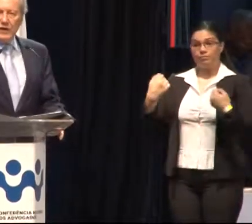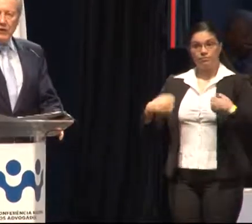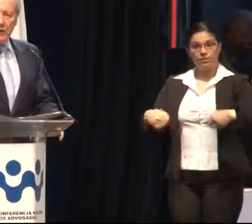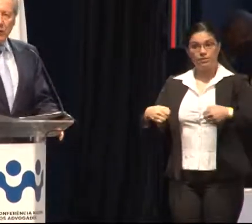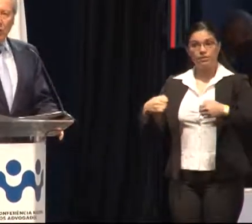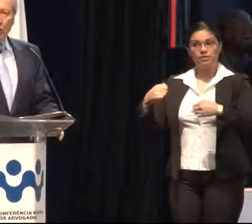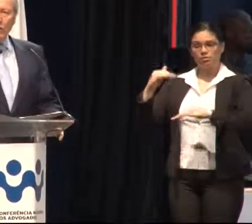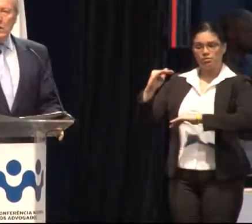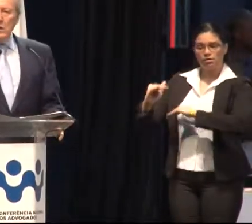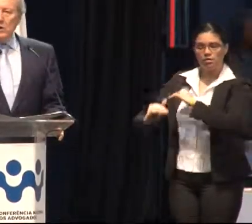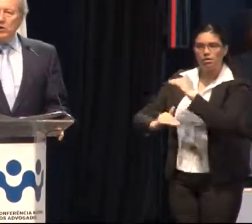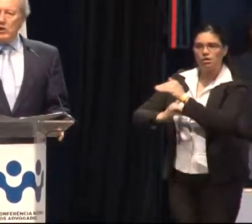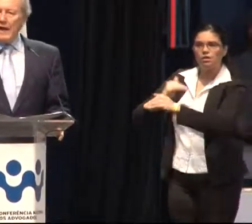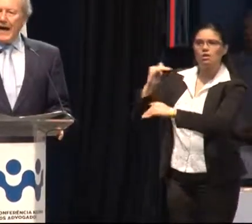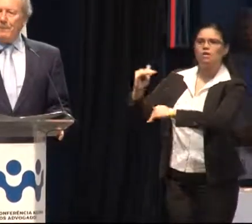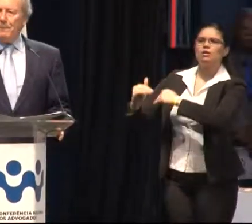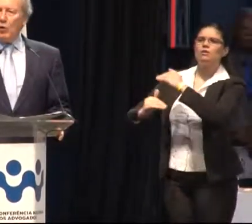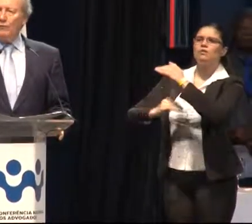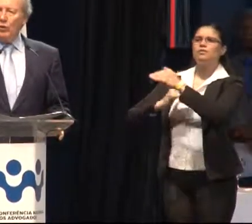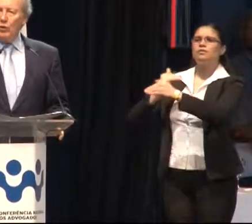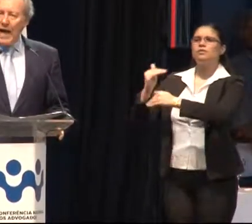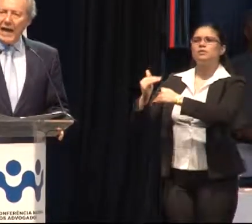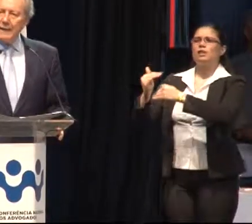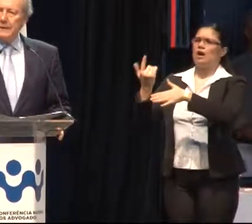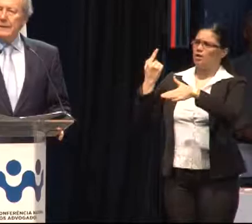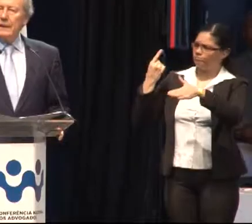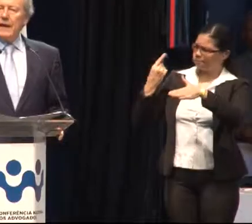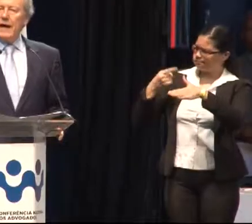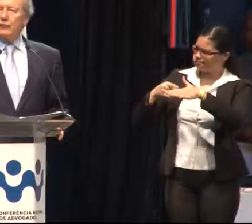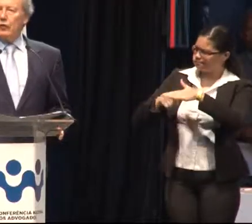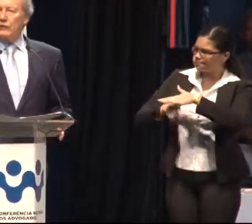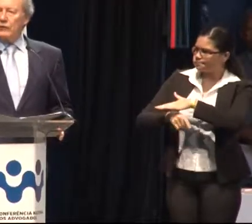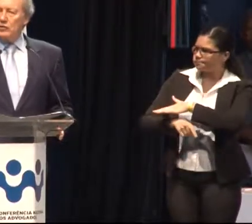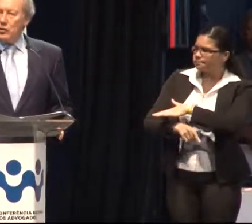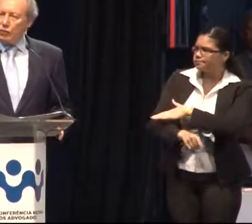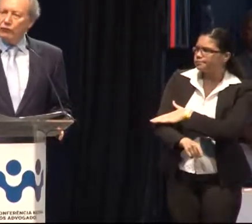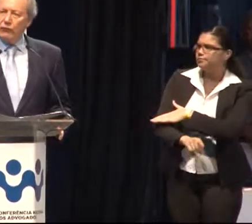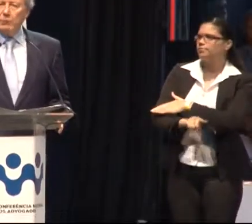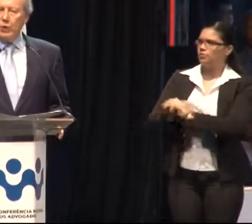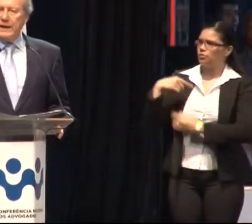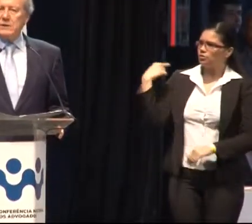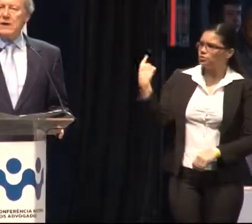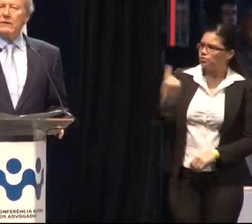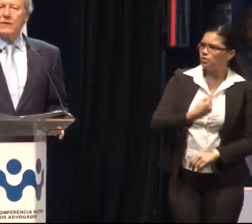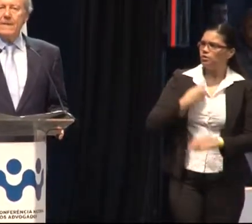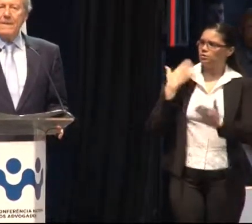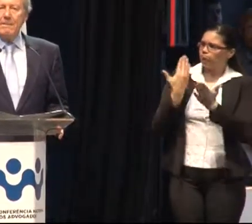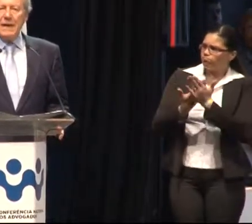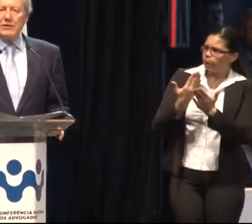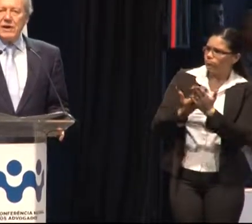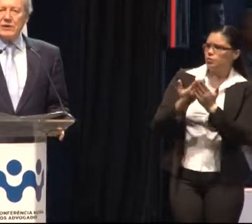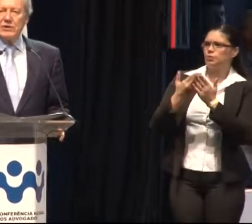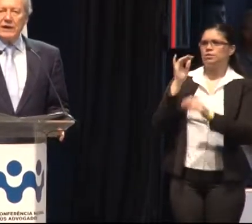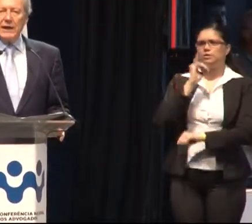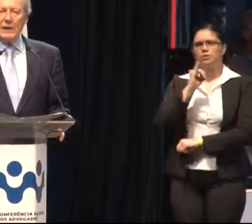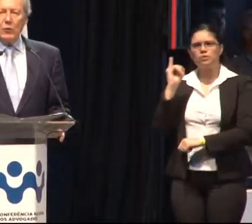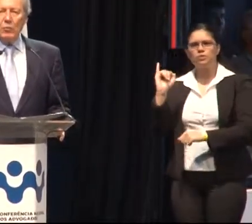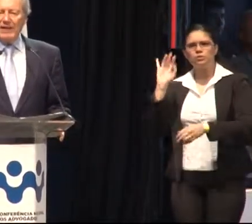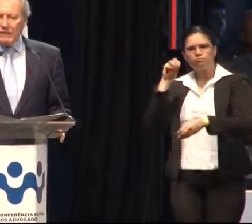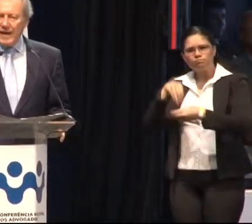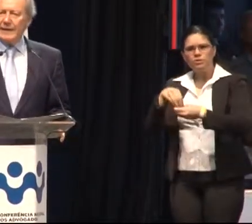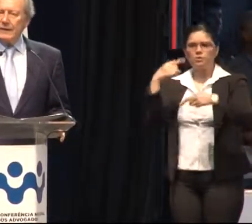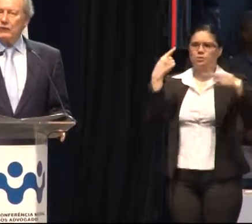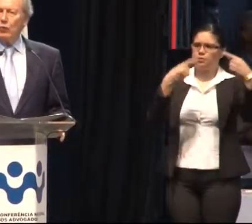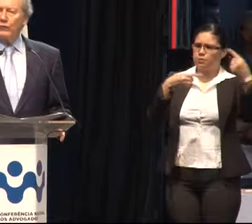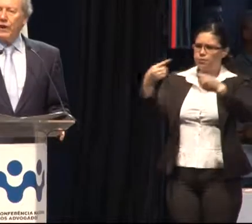avançar no sentido de aprofundar as nossas instituições políticas mediante